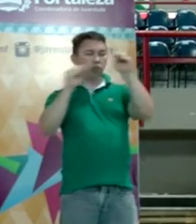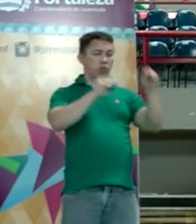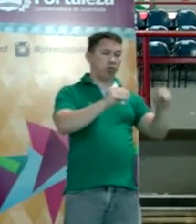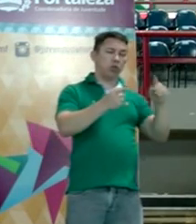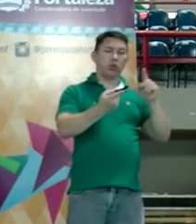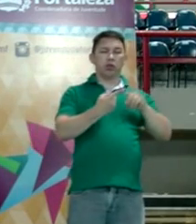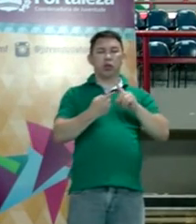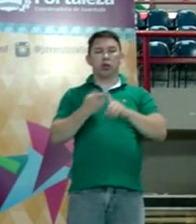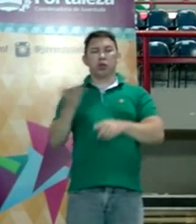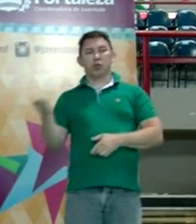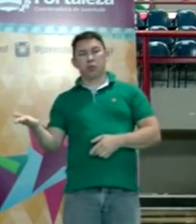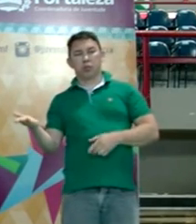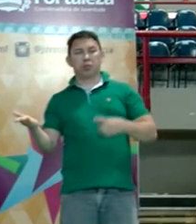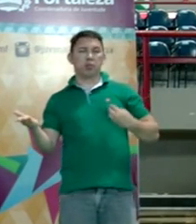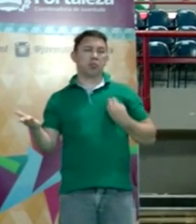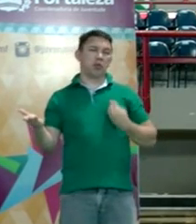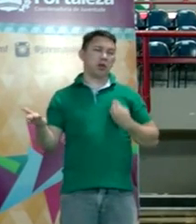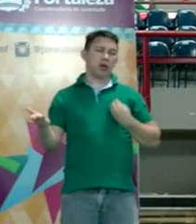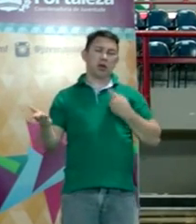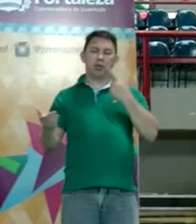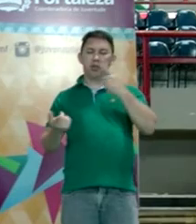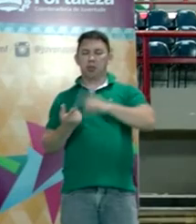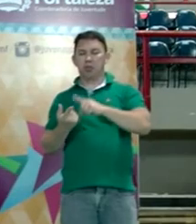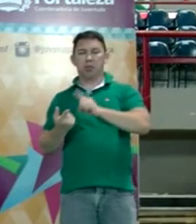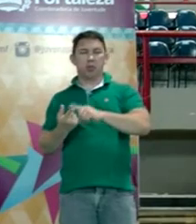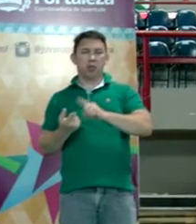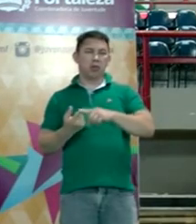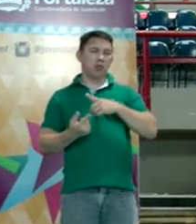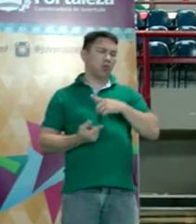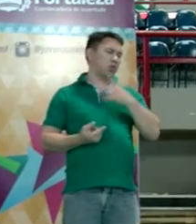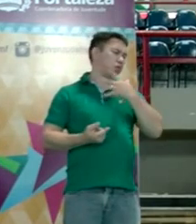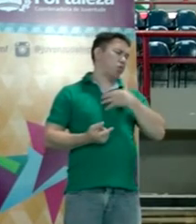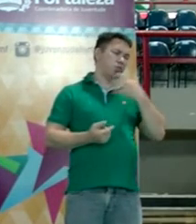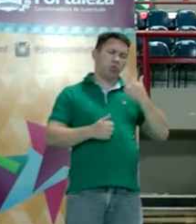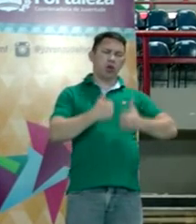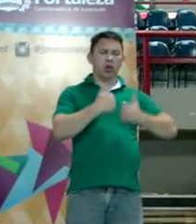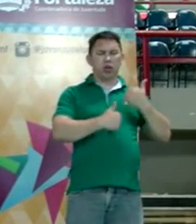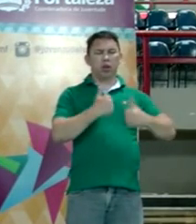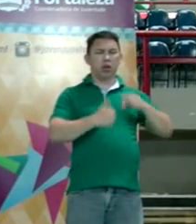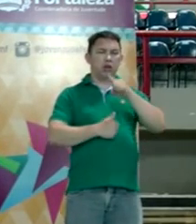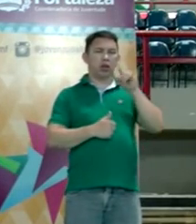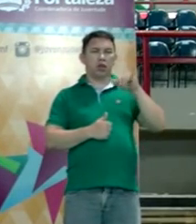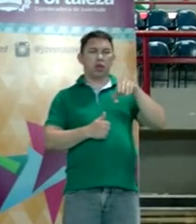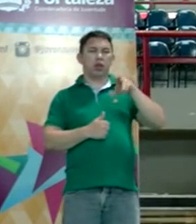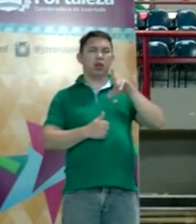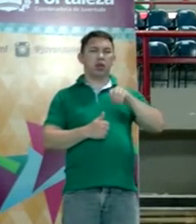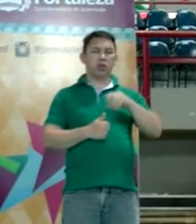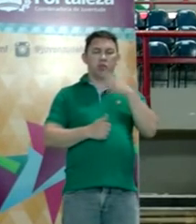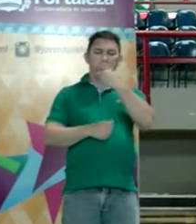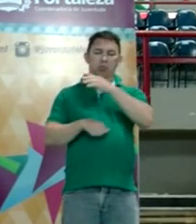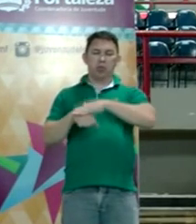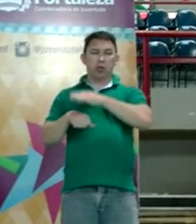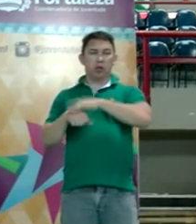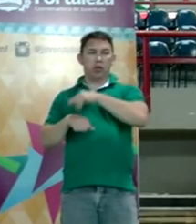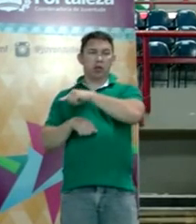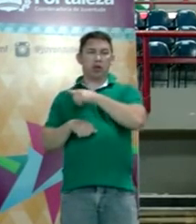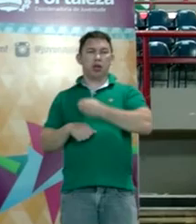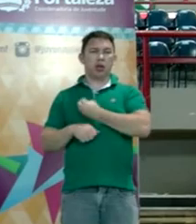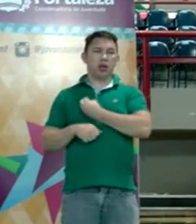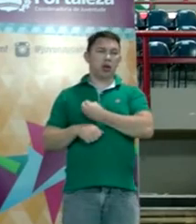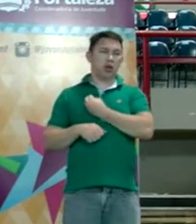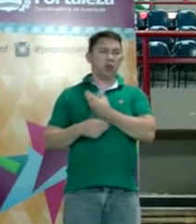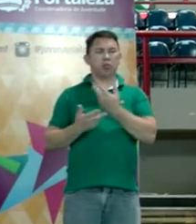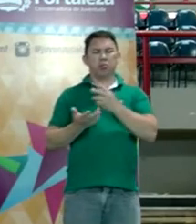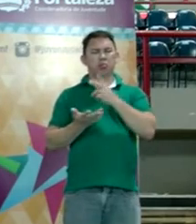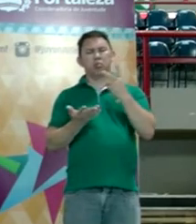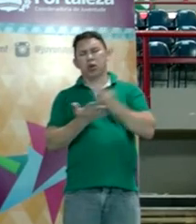da Argélia, que migra para a França. O Zidane, aquele jogador Zidane, ele é argelino, né? Ou tem uma descendência argelina.